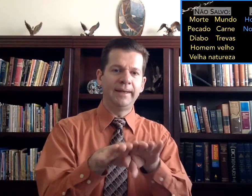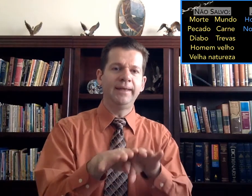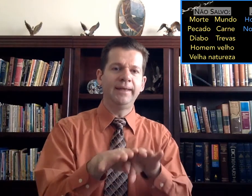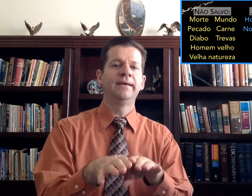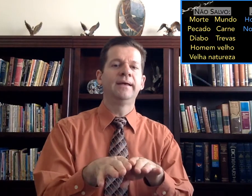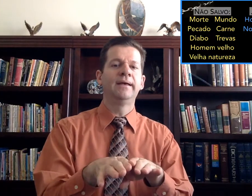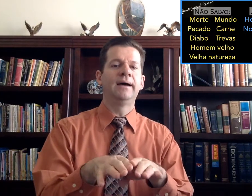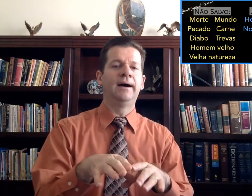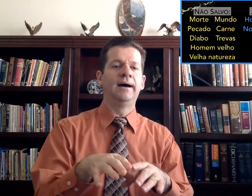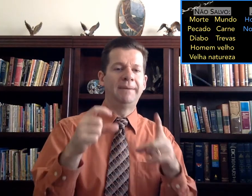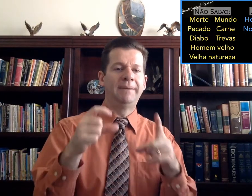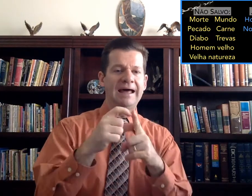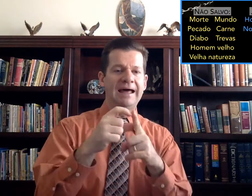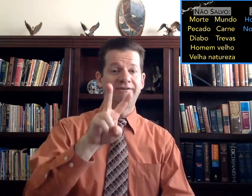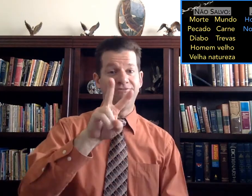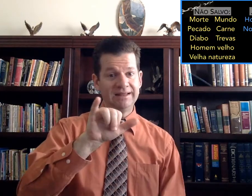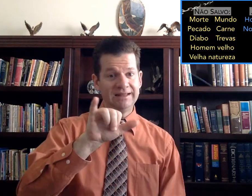Também a palavra vida,